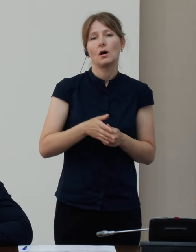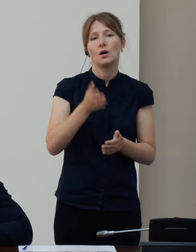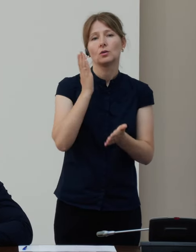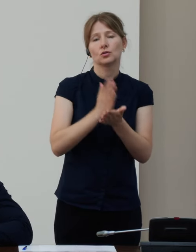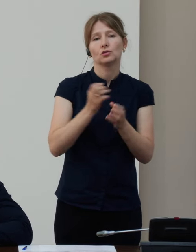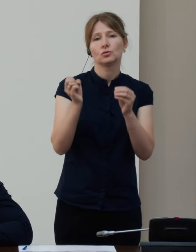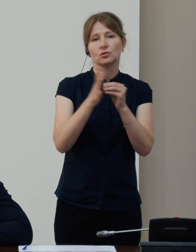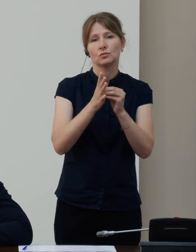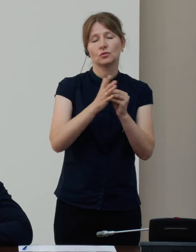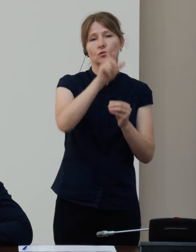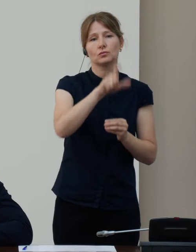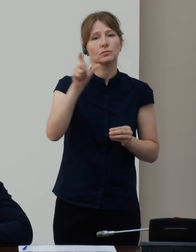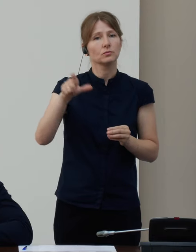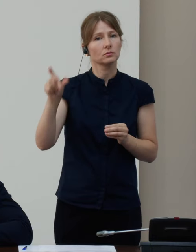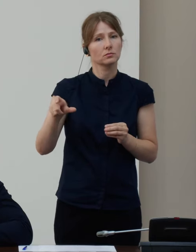15.000 de persoane